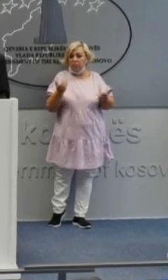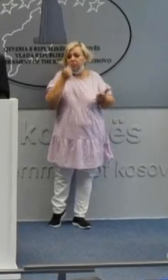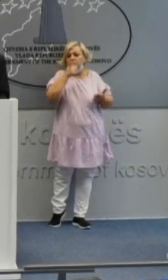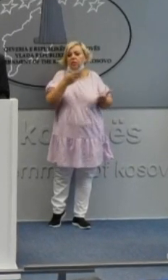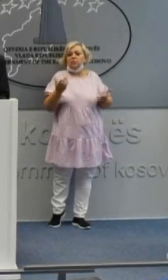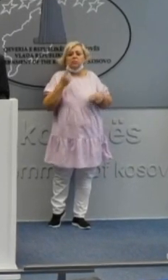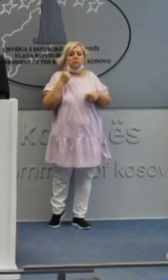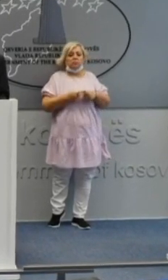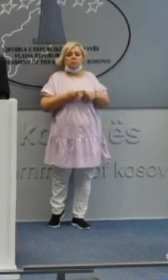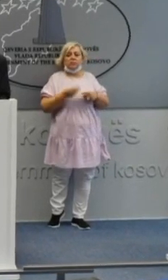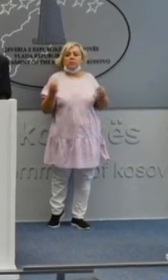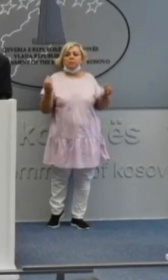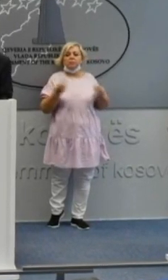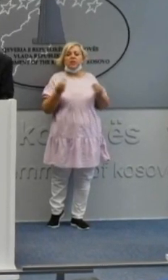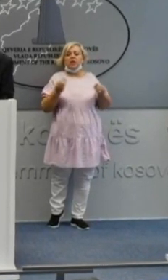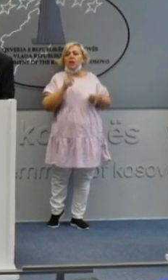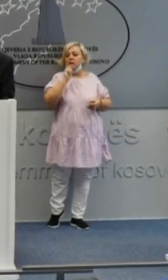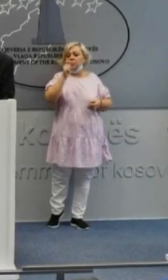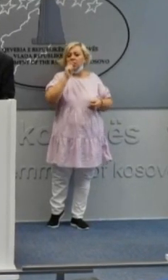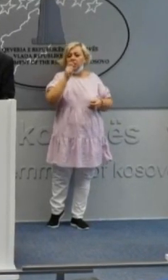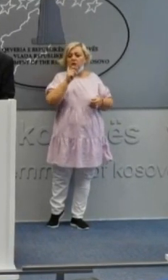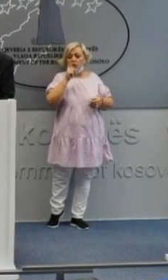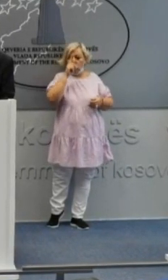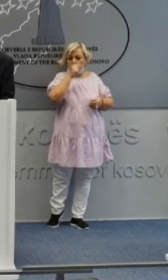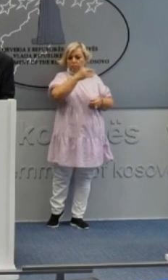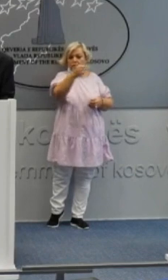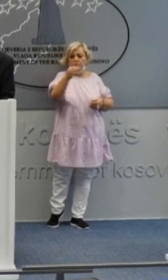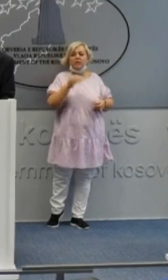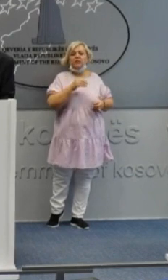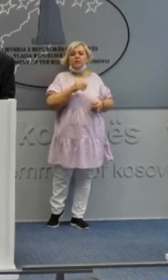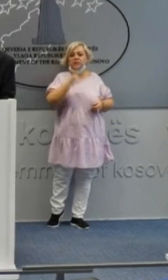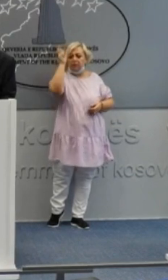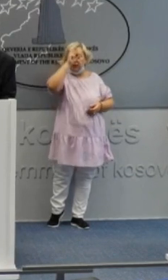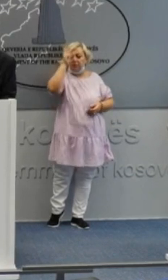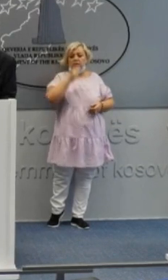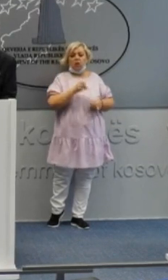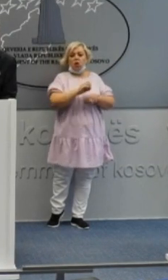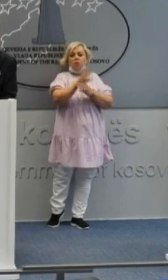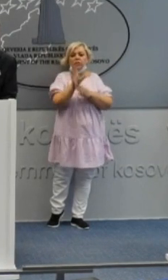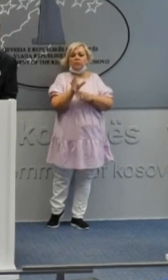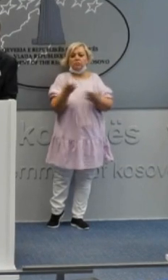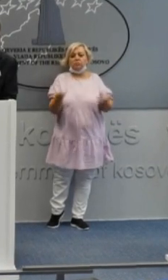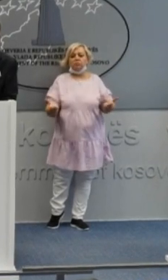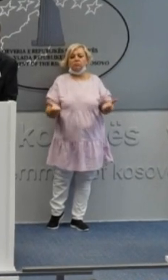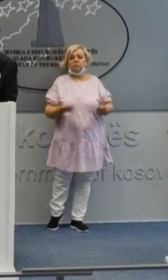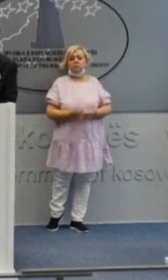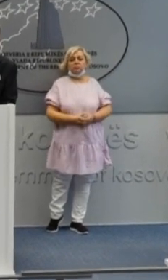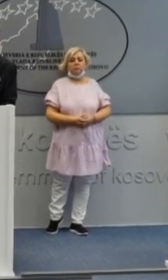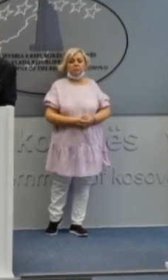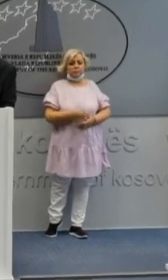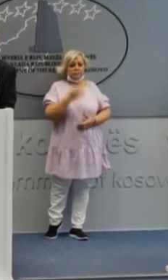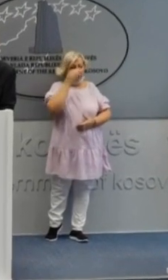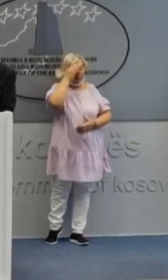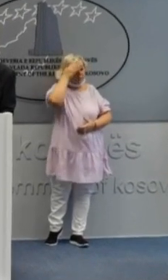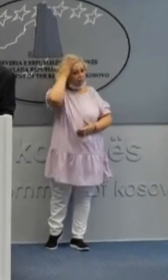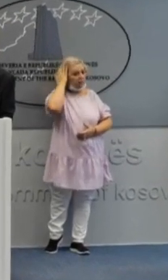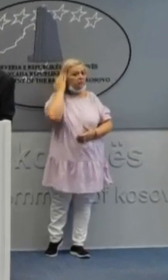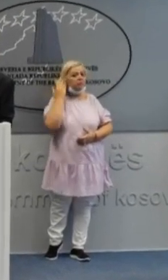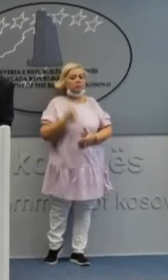çka konkretisht, edhe pse nuk ka të dhëna për komunat sërbe për COVID-19?